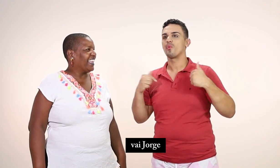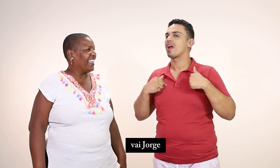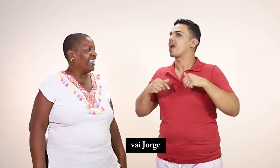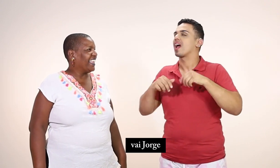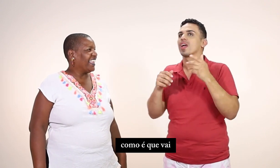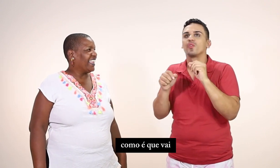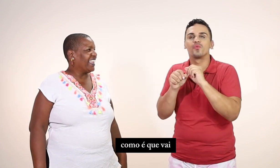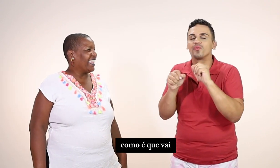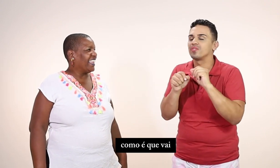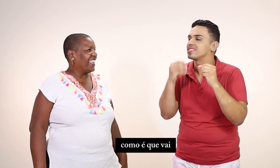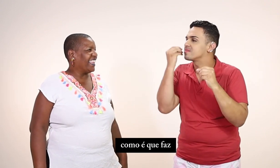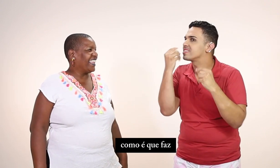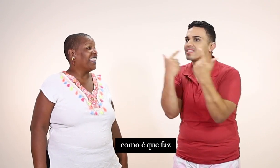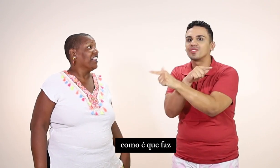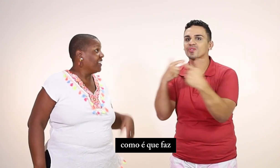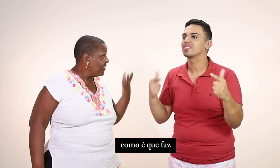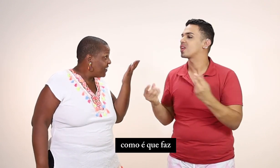Jorge, como é que vai? Como é que faz?